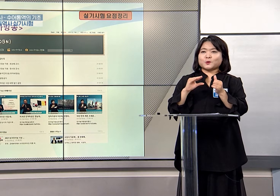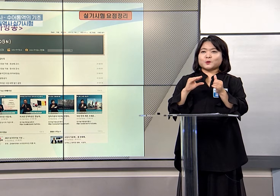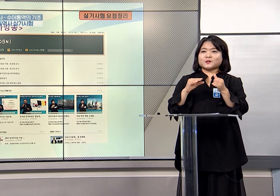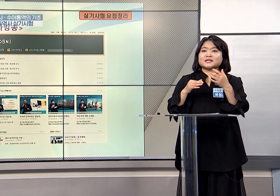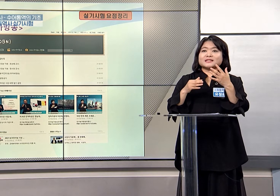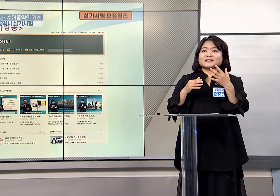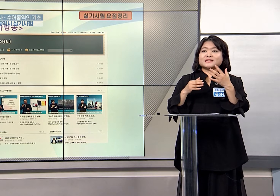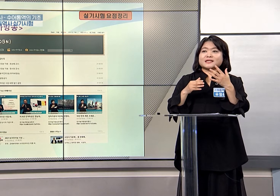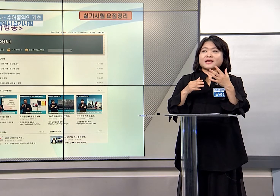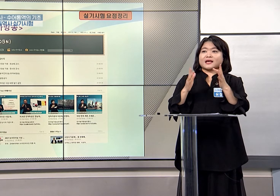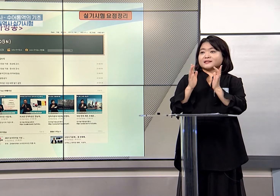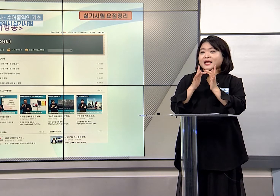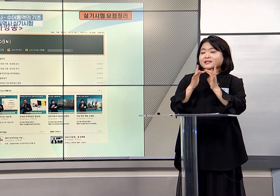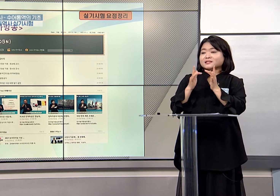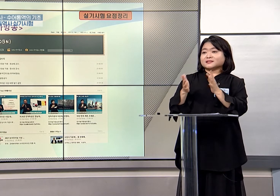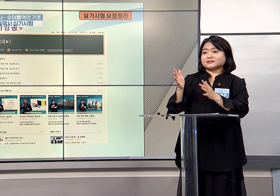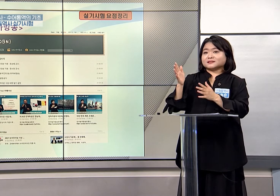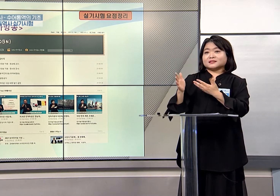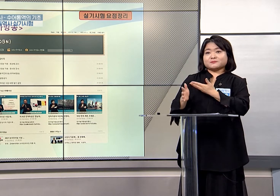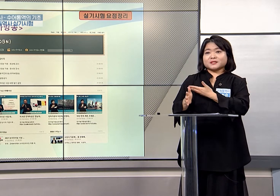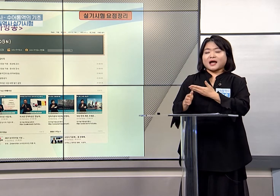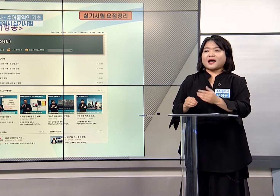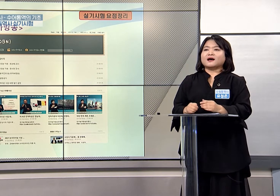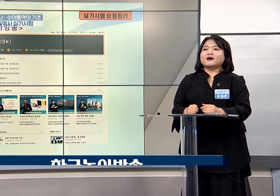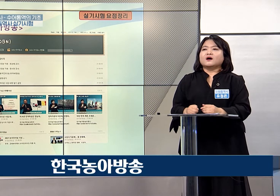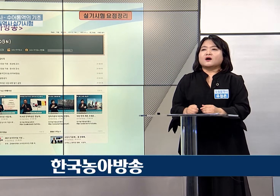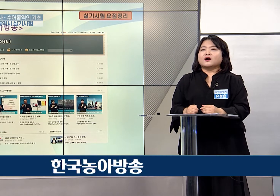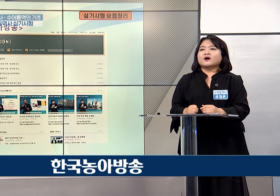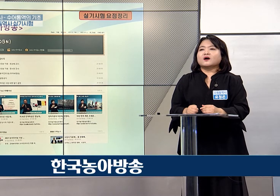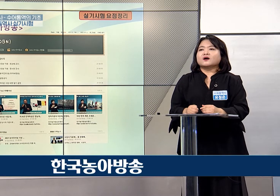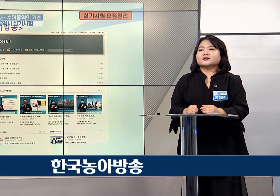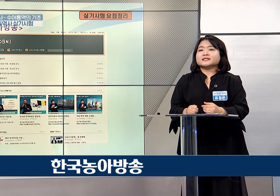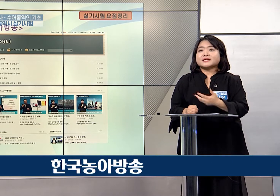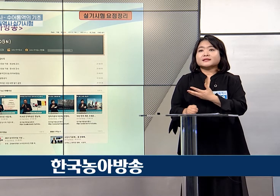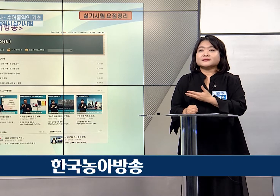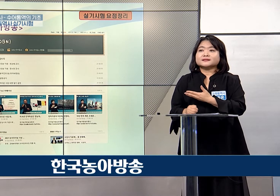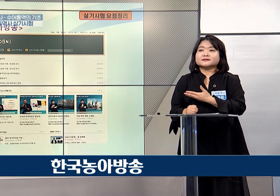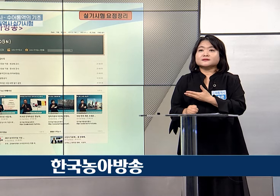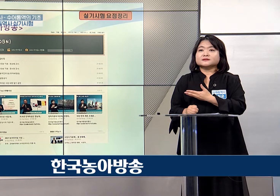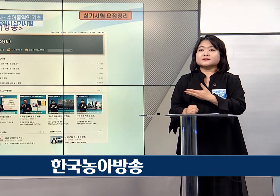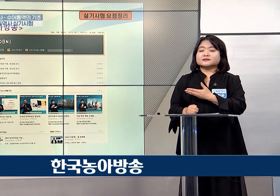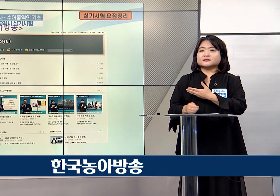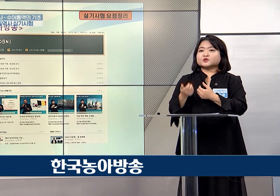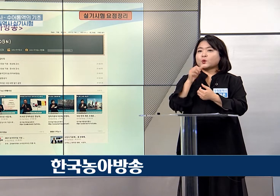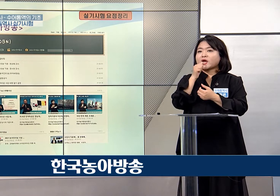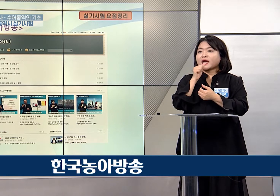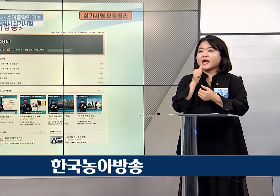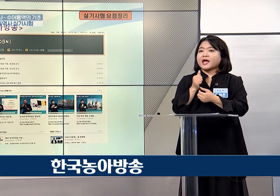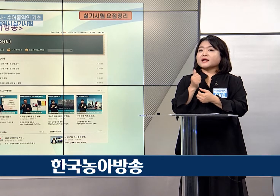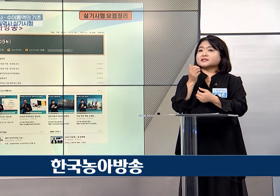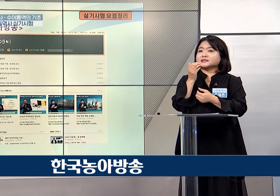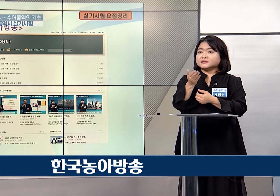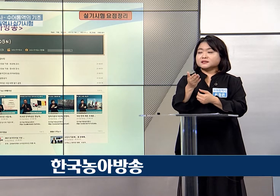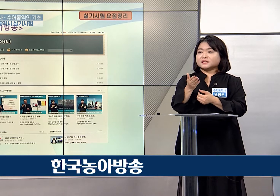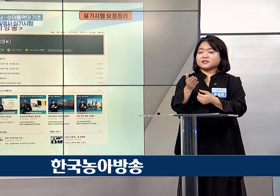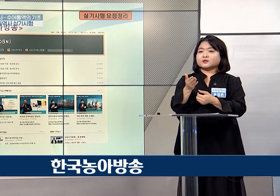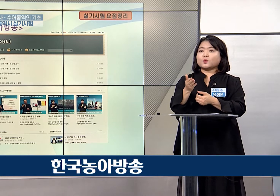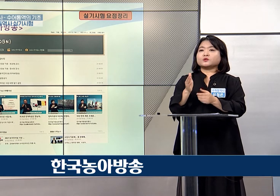한국농아방송 이제 사이트입니다. 이 사이트를 소개해 드리고 이